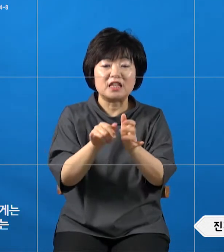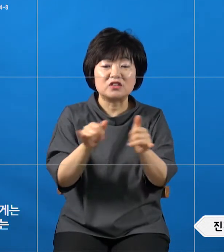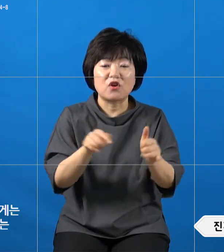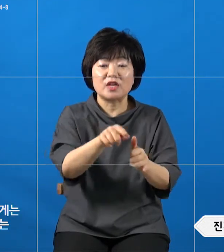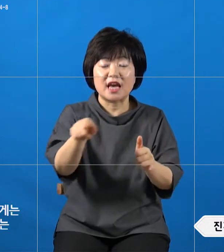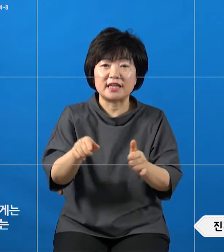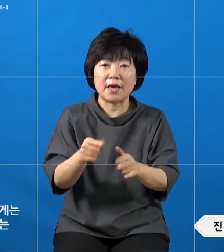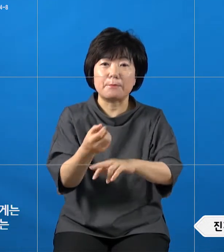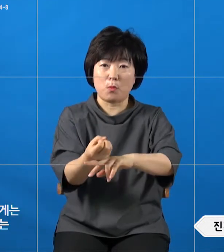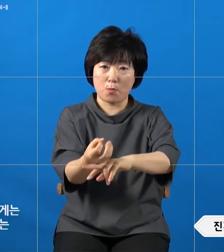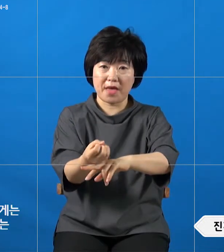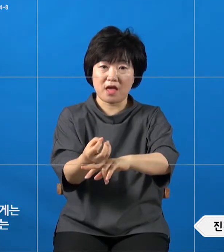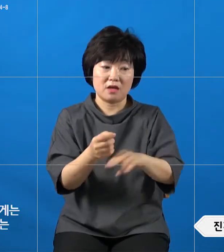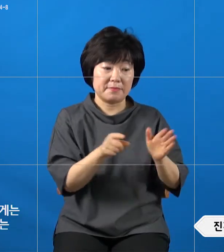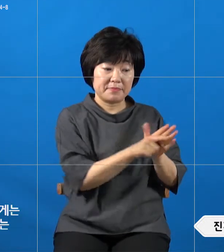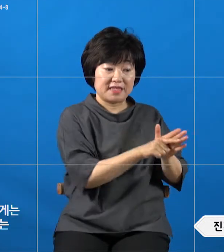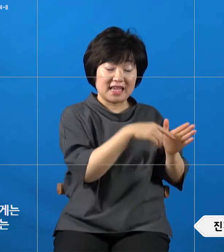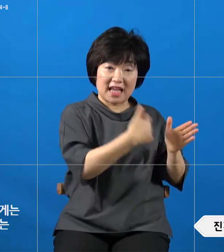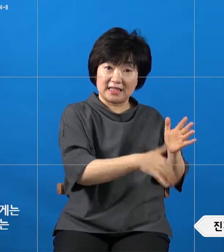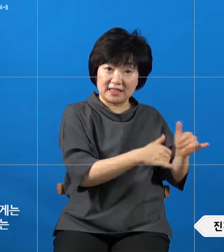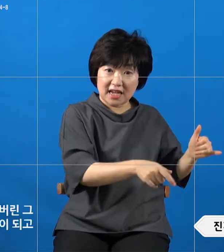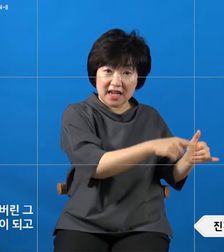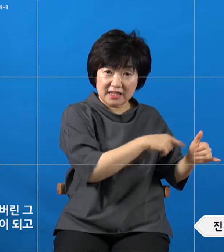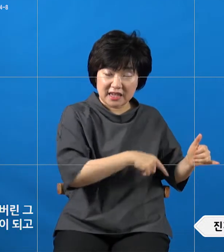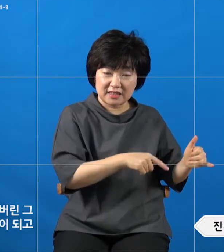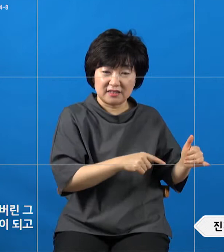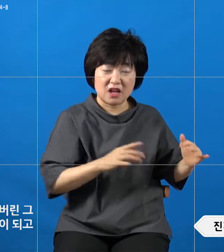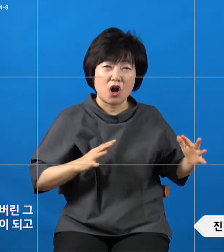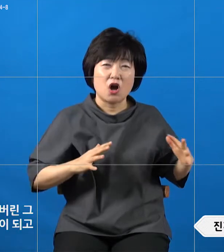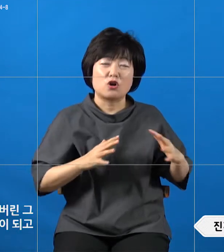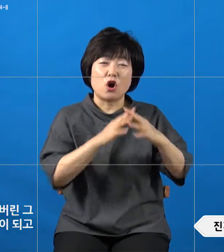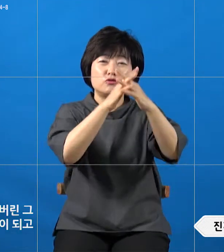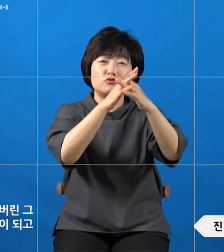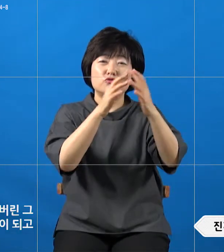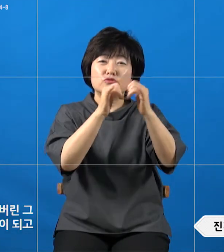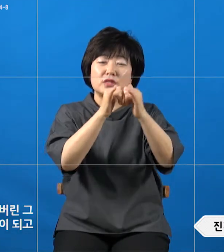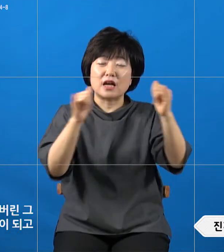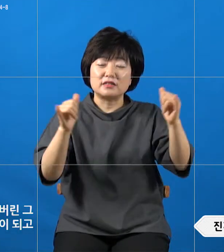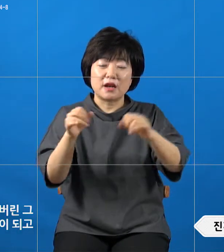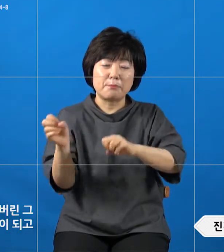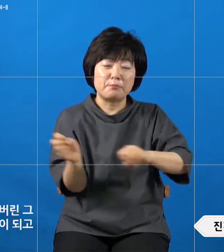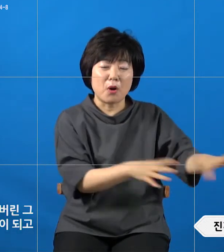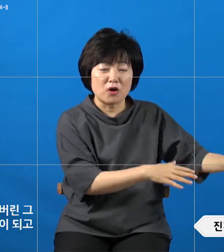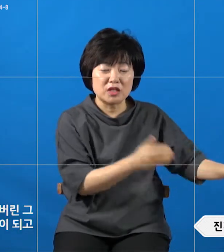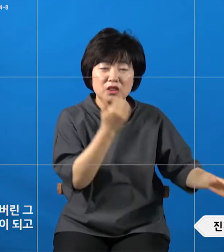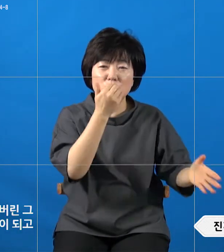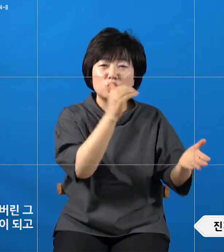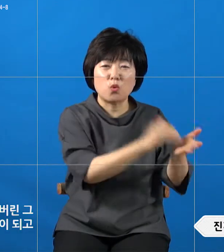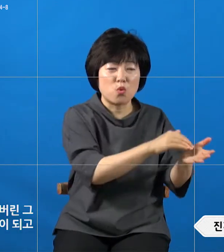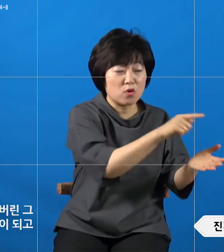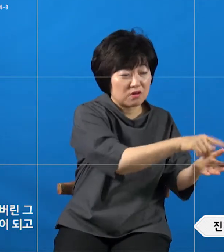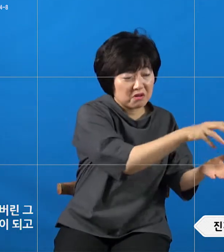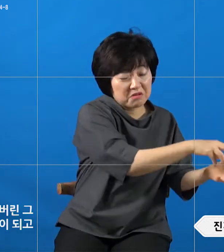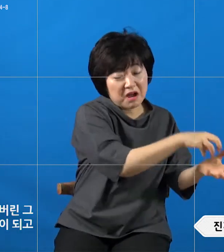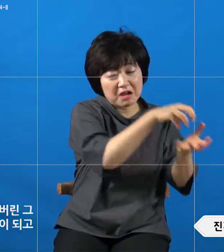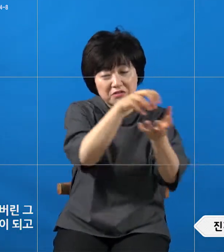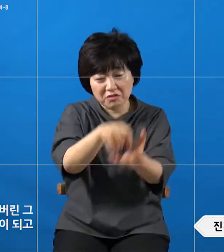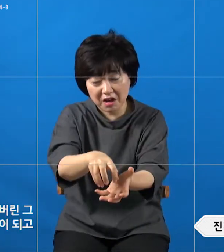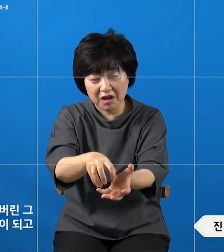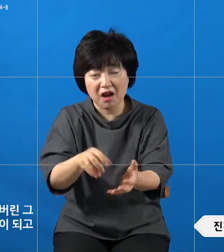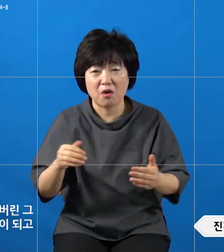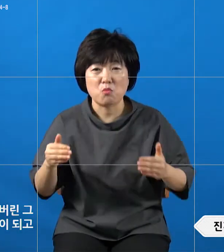너희에게 보배이나 믿지 아니하는 자에게는 건축자들이 버린 그 돌이 모퉁이 돌이